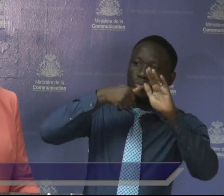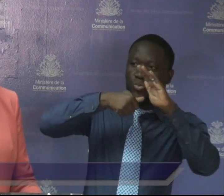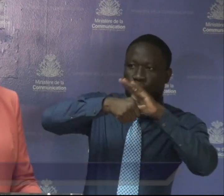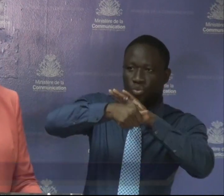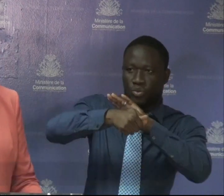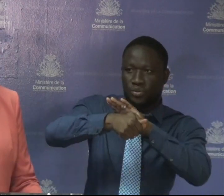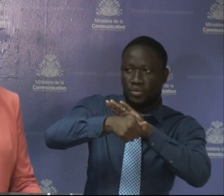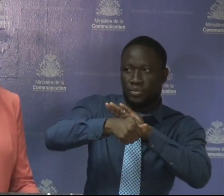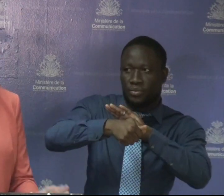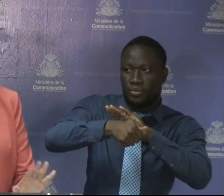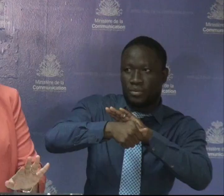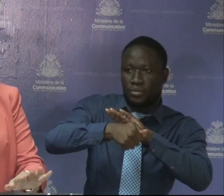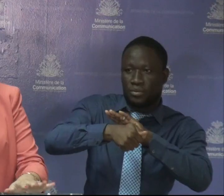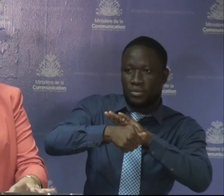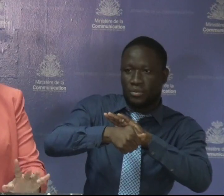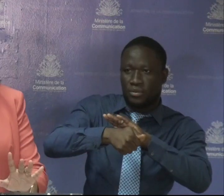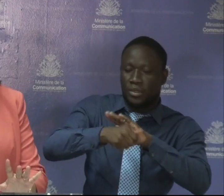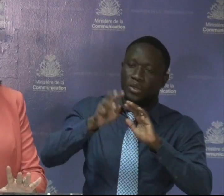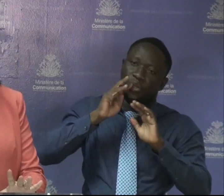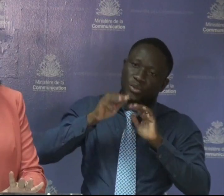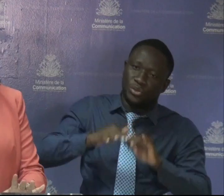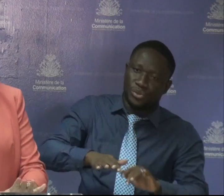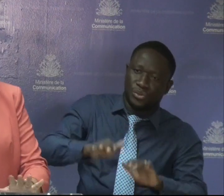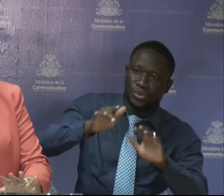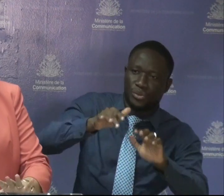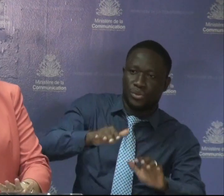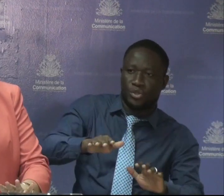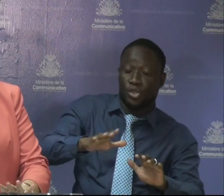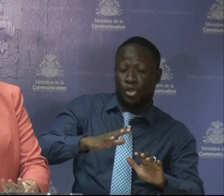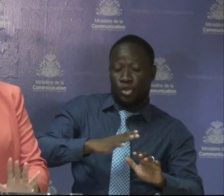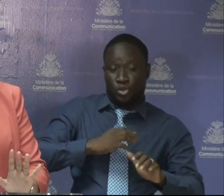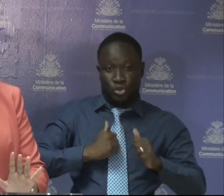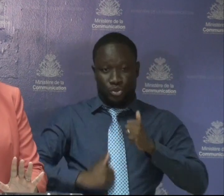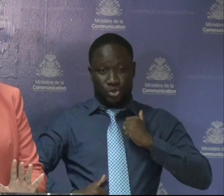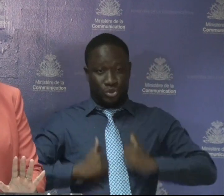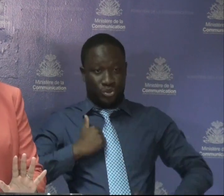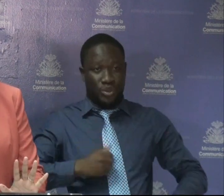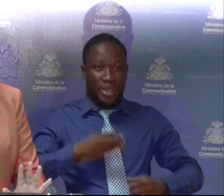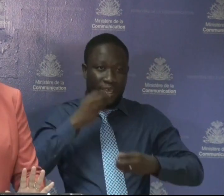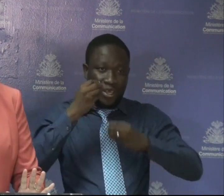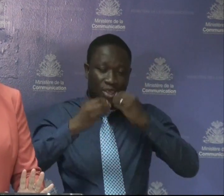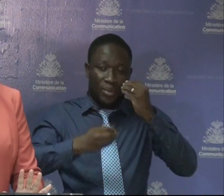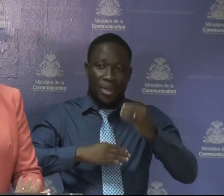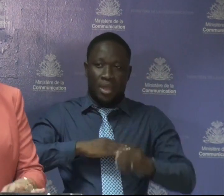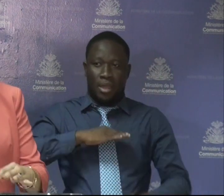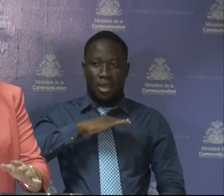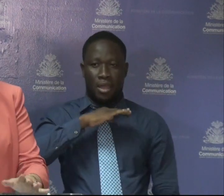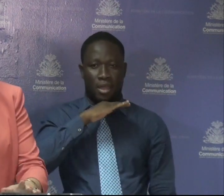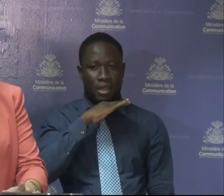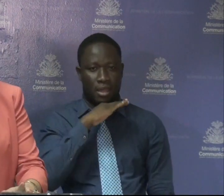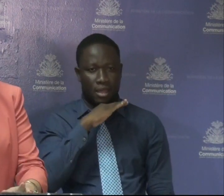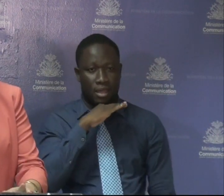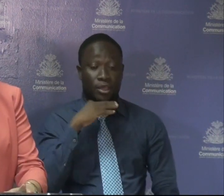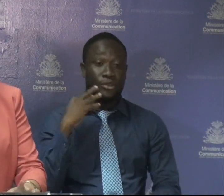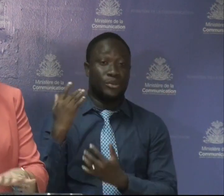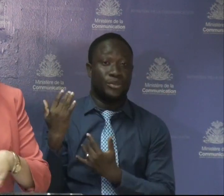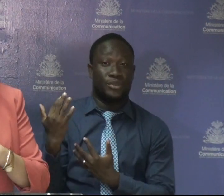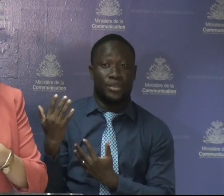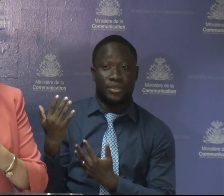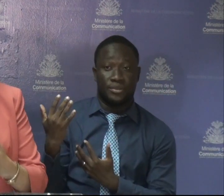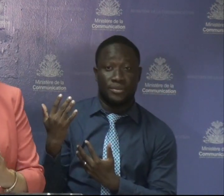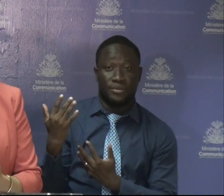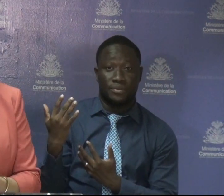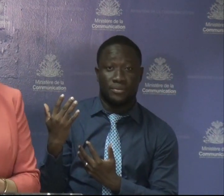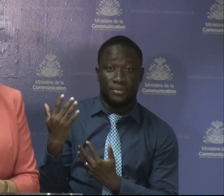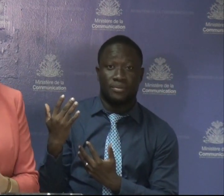grotte? Nous allons dans la grotte, nous allons dans la rivière, nous allons dans la cascade. Nous bien baignons, nous mangeons paisiblement et puis nous retournons. Et c'est comme